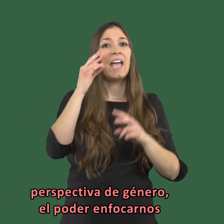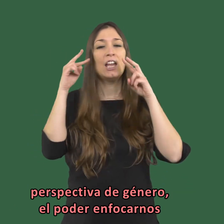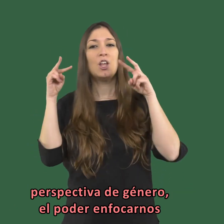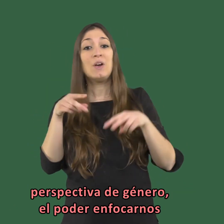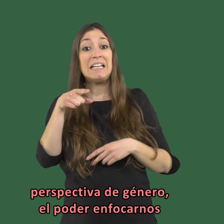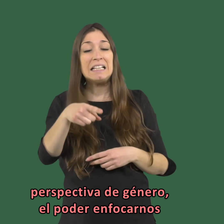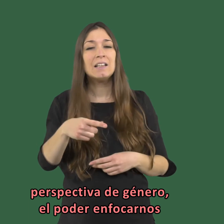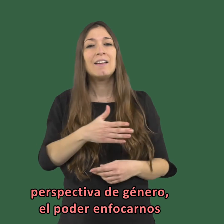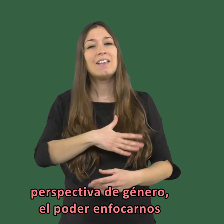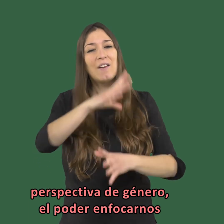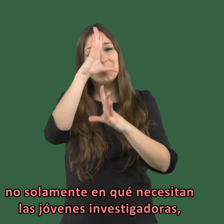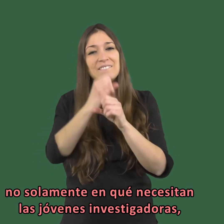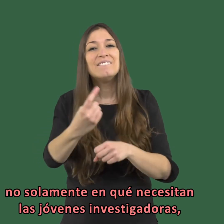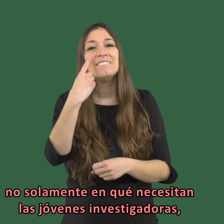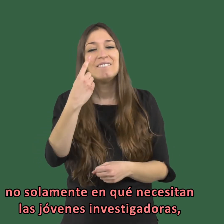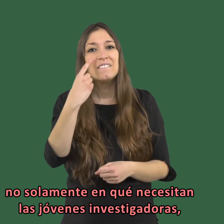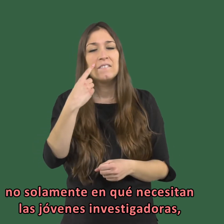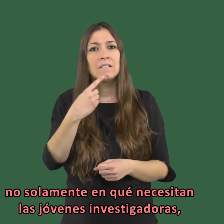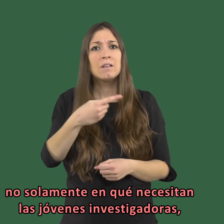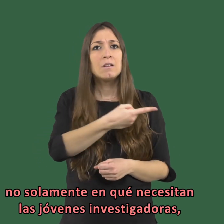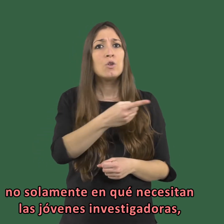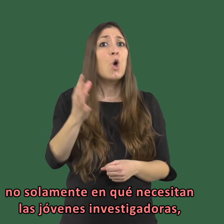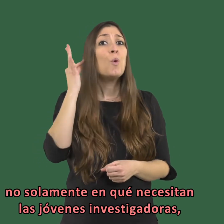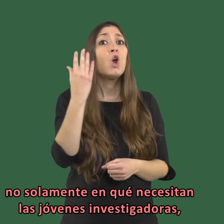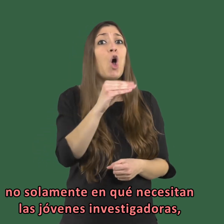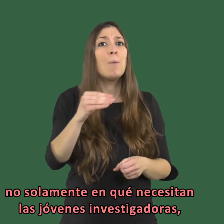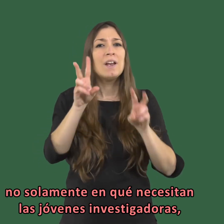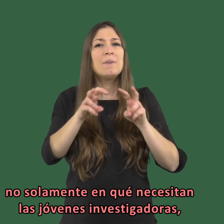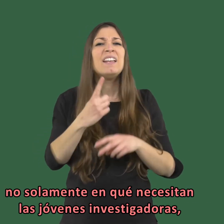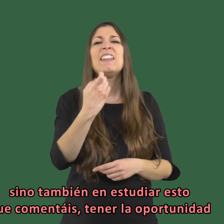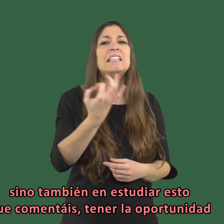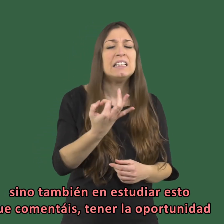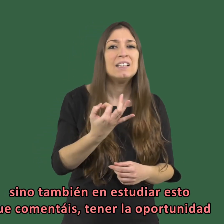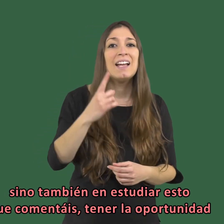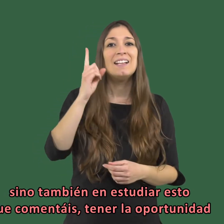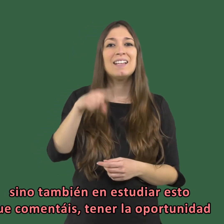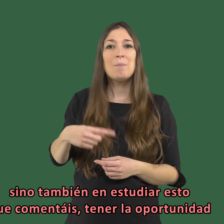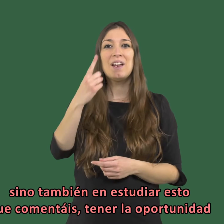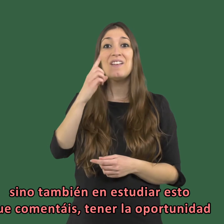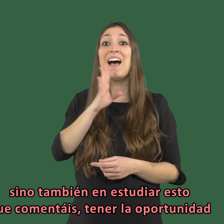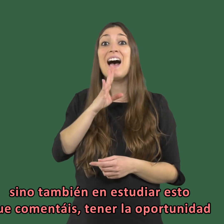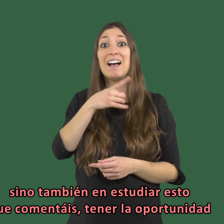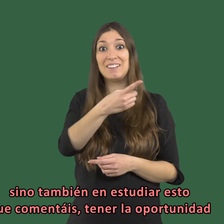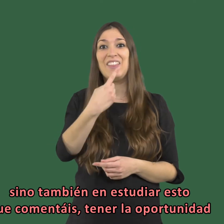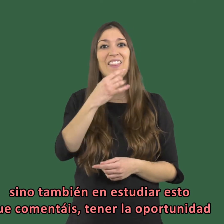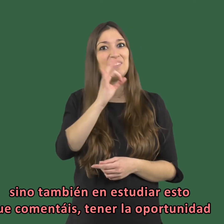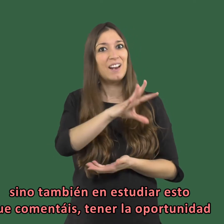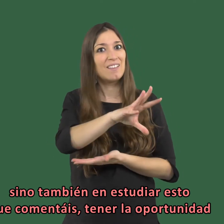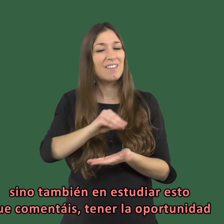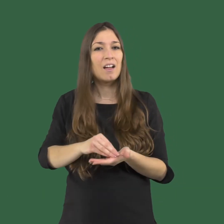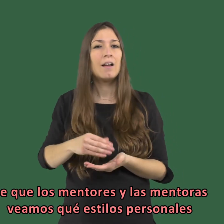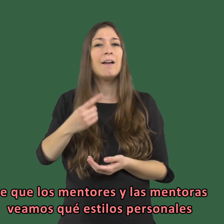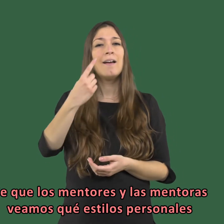poder enfocarnos no solamente en qué necesitan las jóvenes investigadoras, sino también en estudiar esto que comentáis, ¿no? Tener